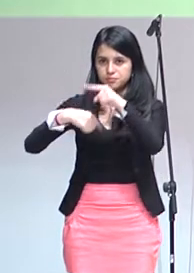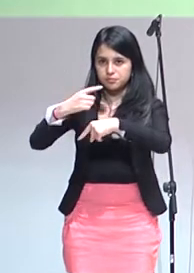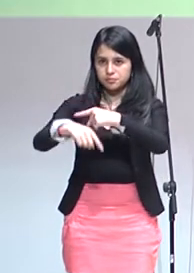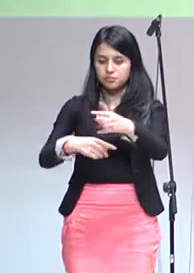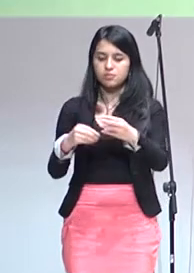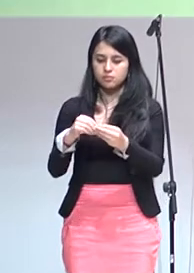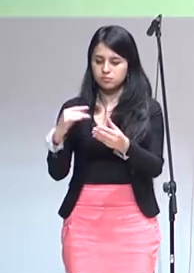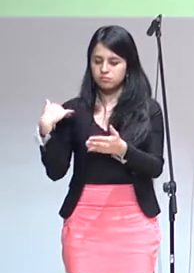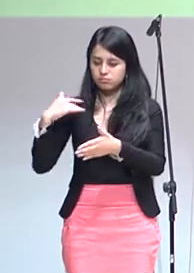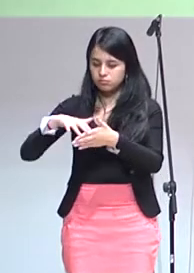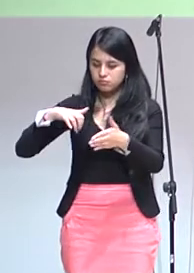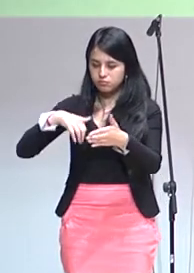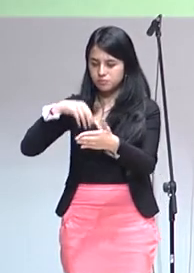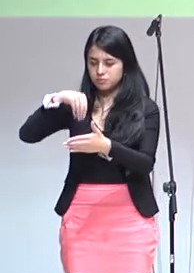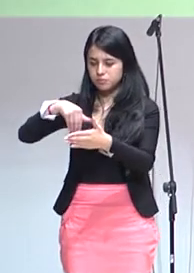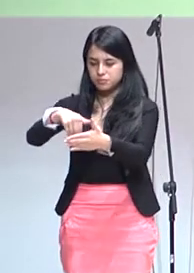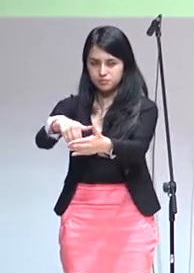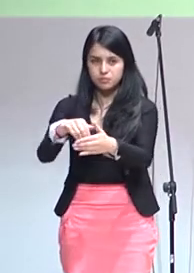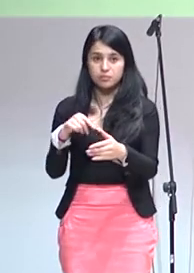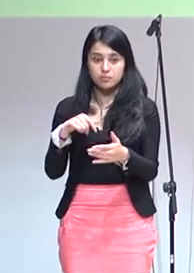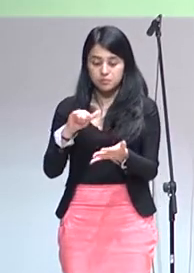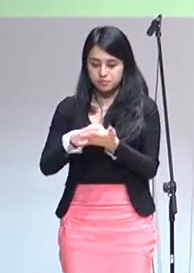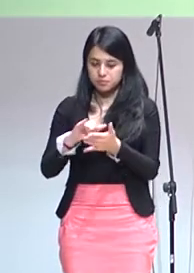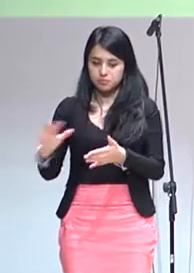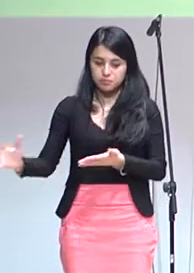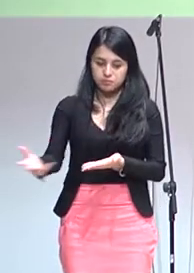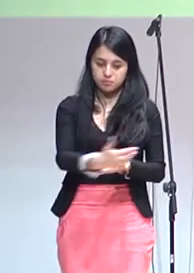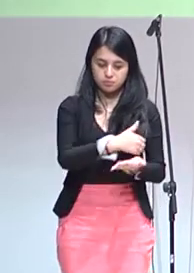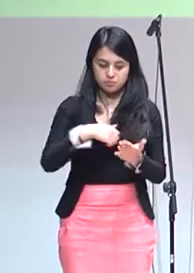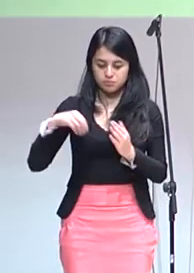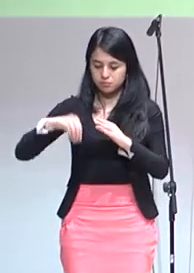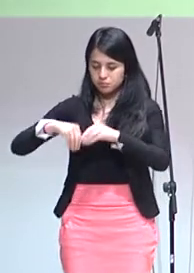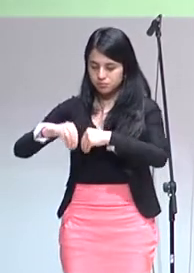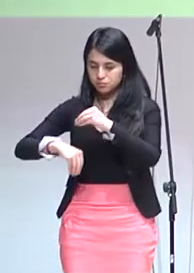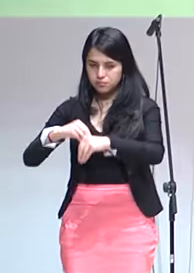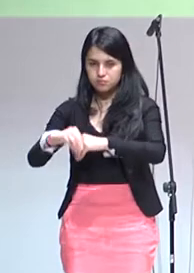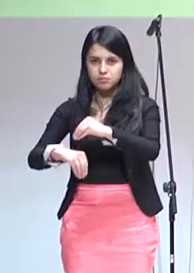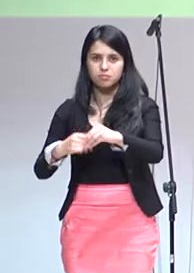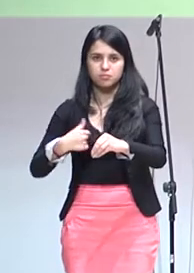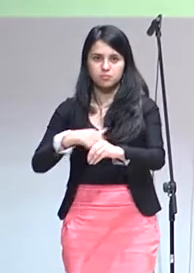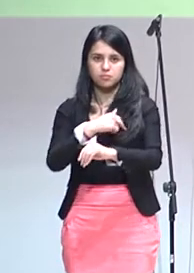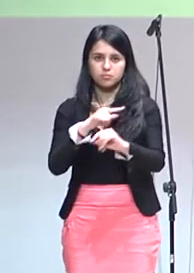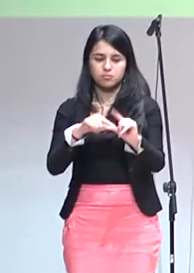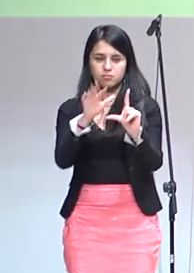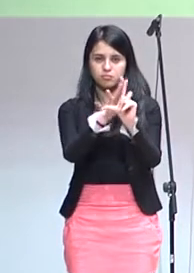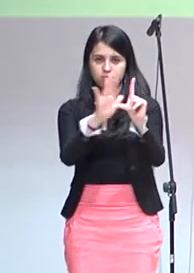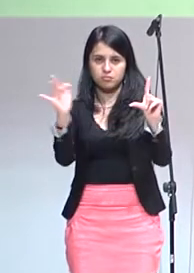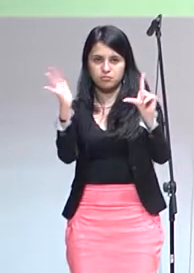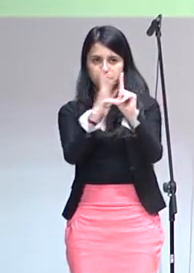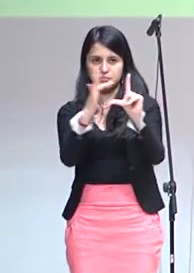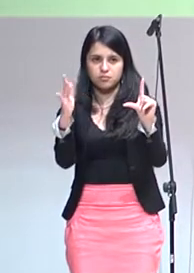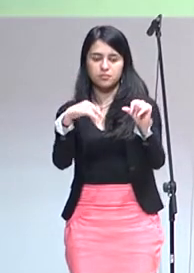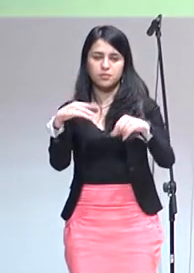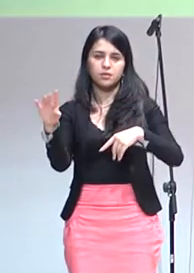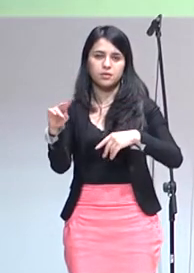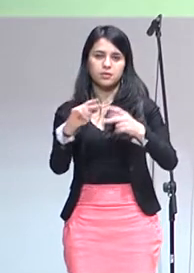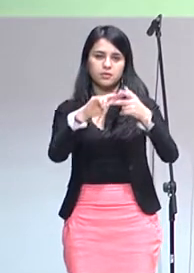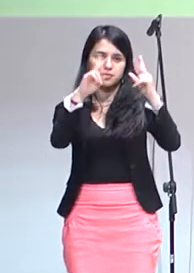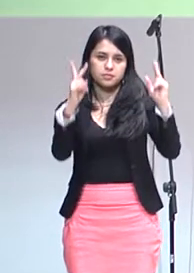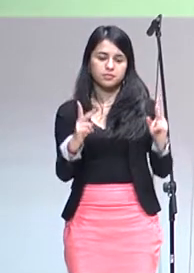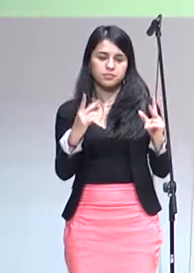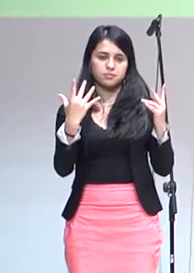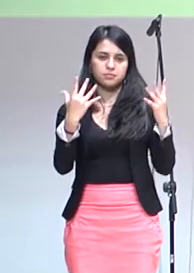la comunidad. Todo ese insumo entonces ha servido para ir haciendo todos los cortometrajes que se han presentado en el Festival Internacional de